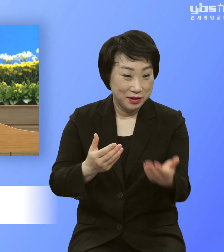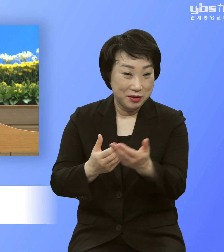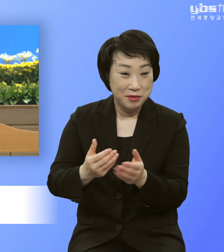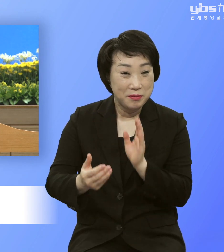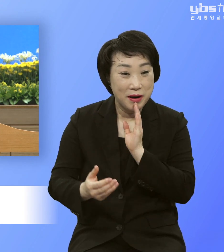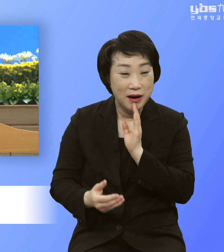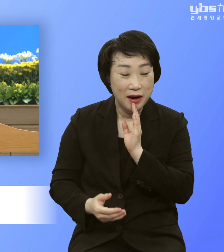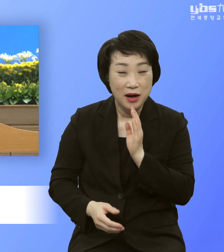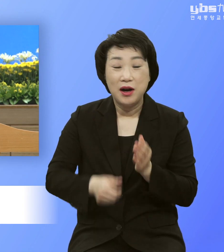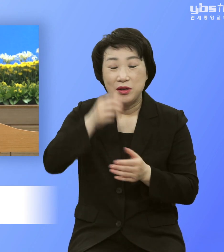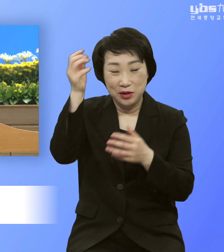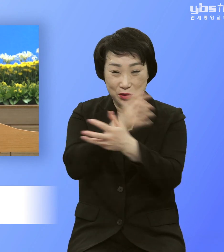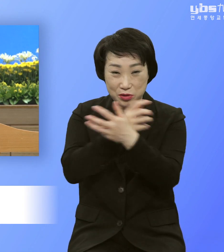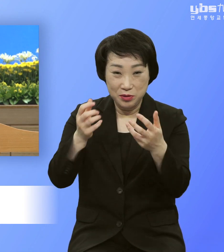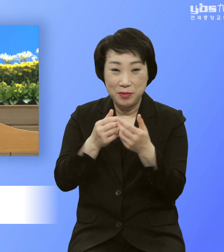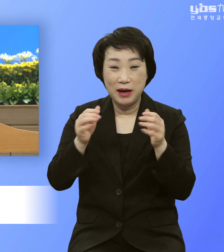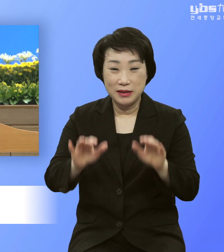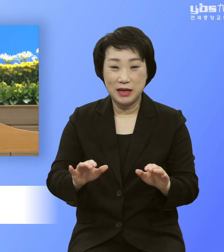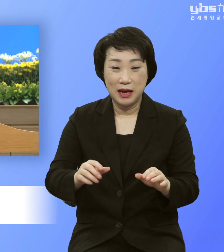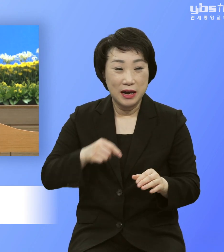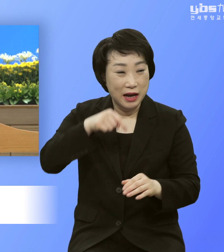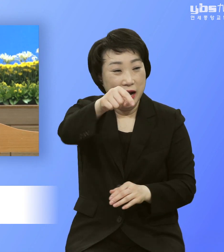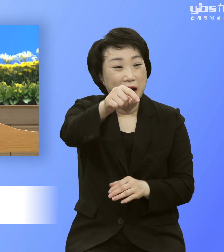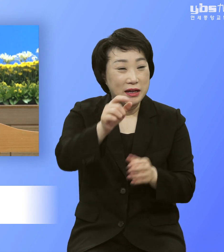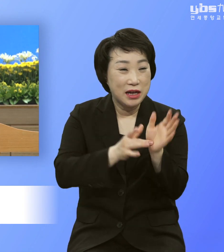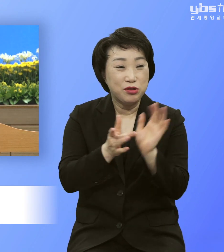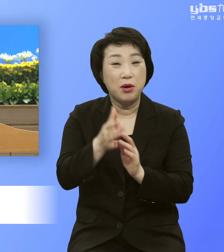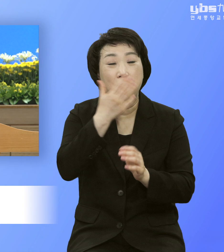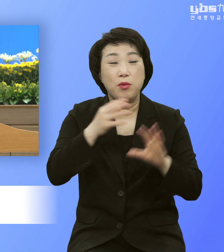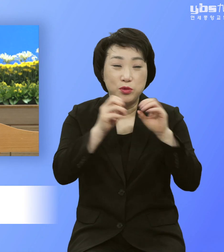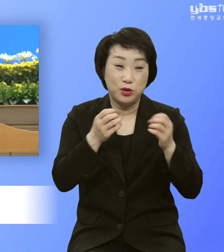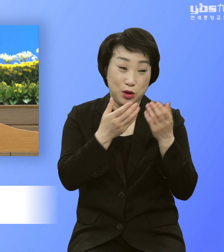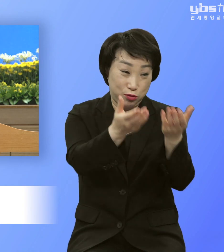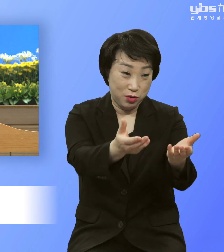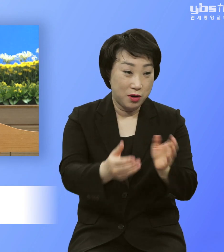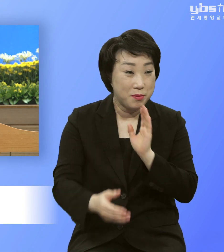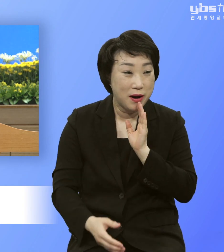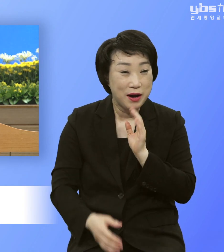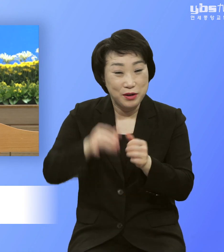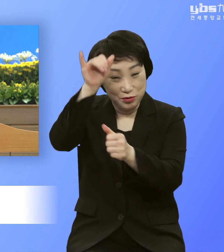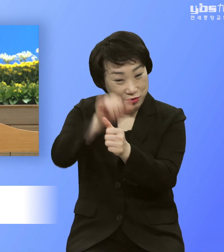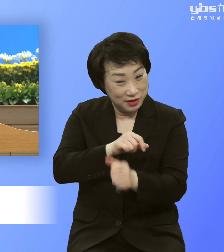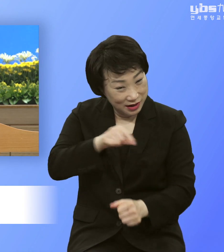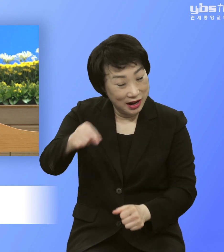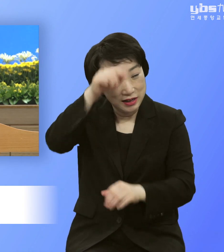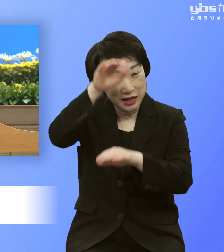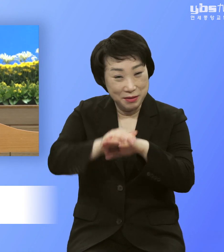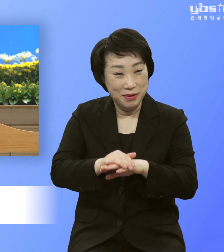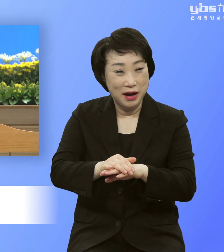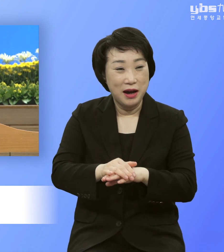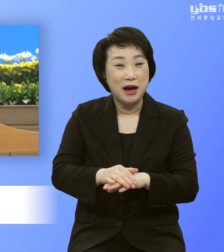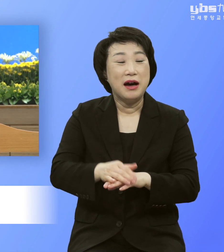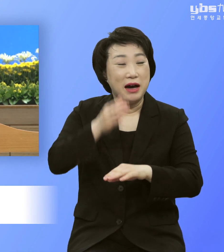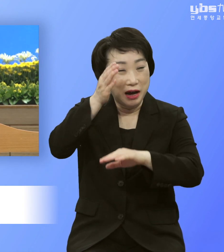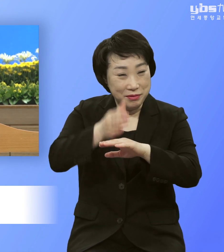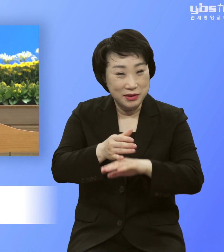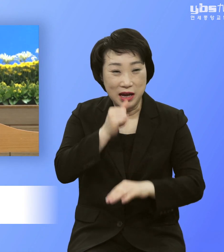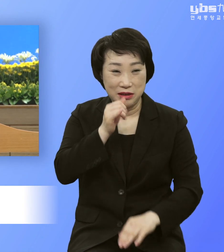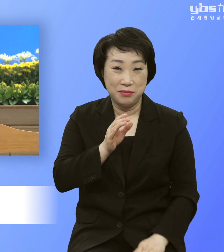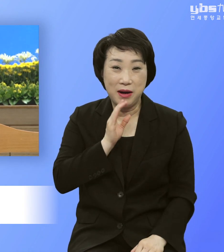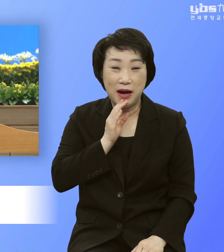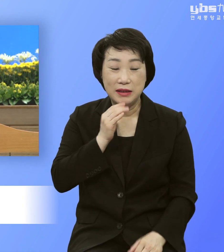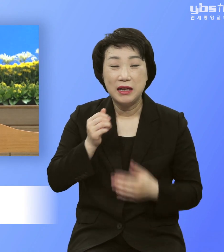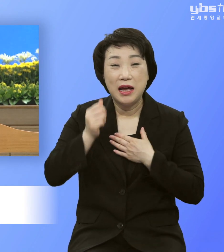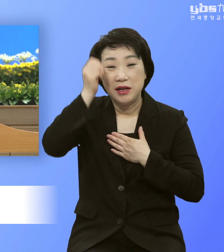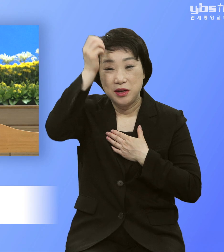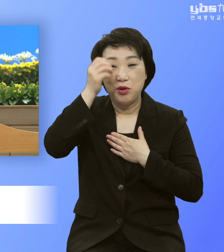속죄받은 자는 성령 충만해서 가서 예수 복음 전해라. 그리고 충성해라. 예배하라. 감사하라.